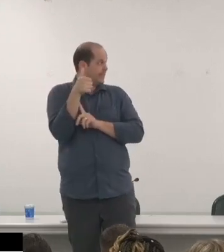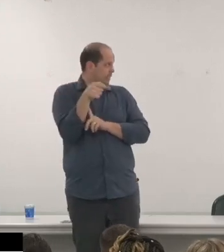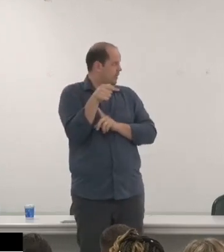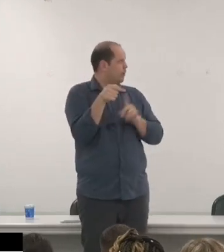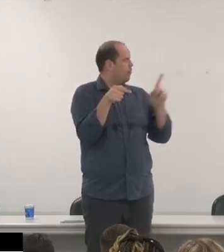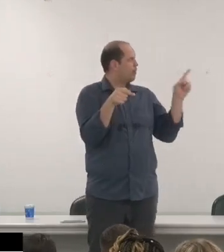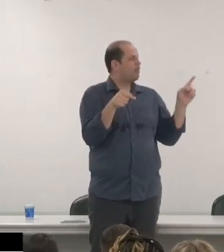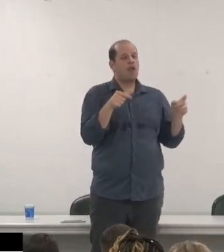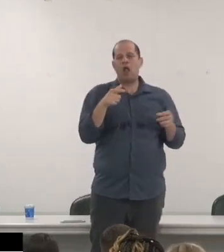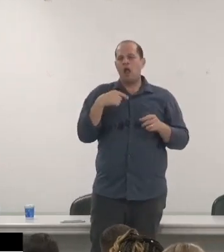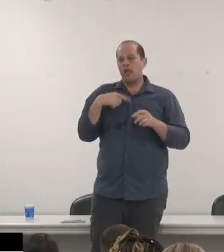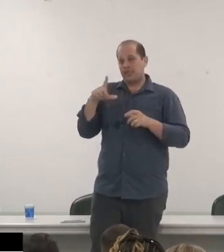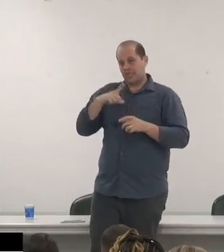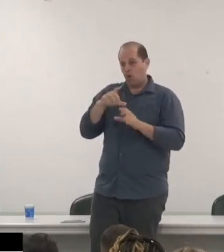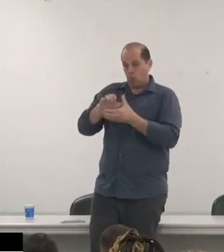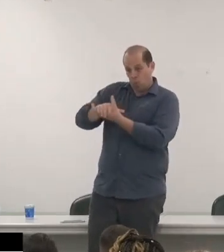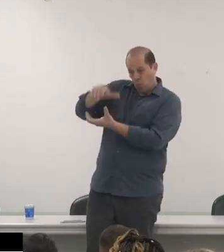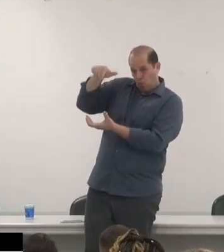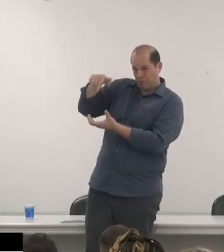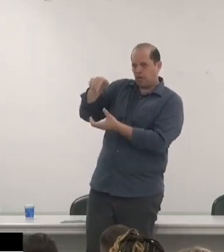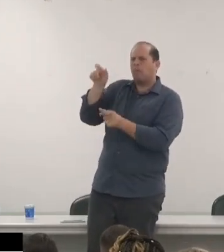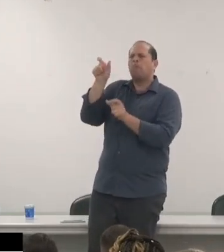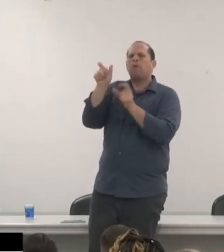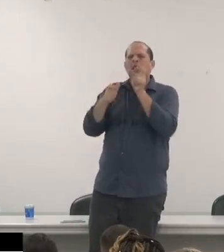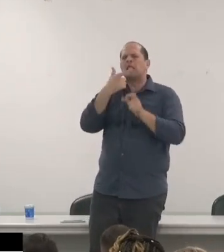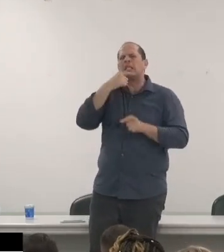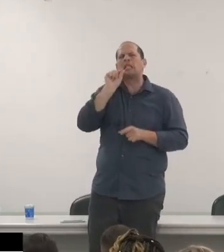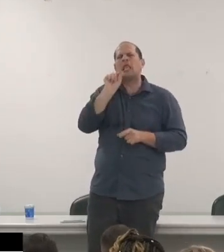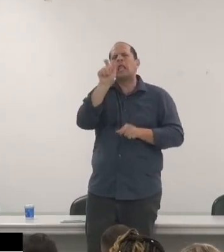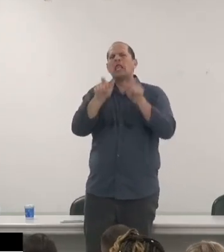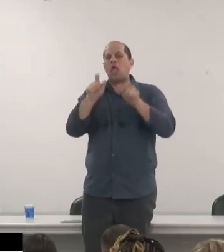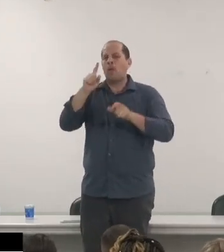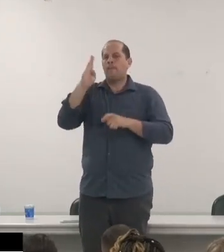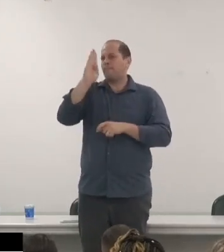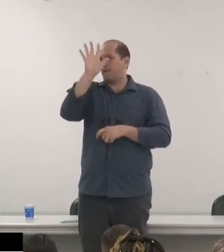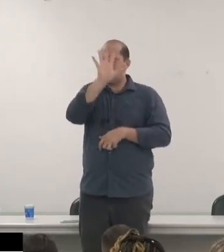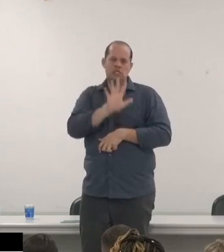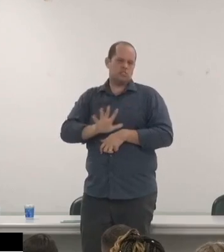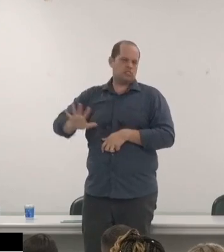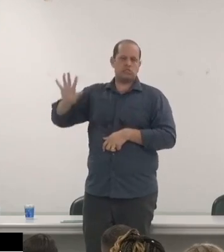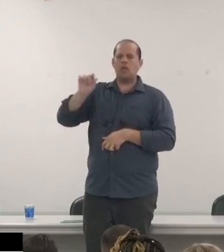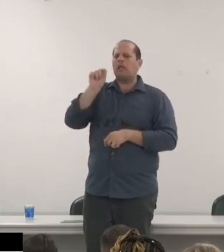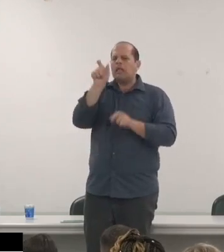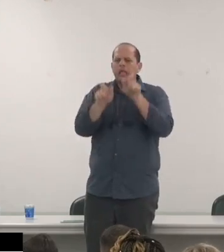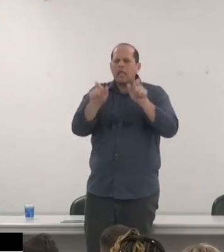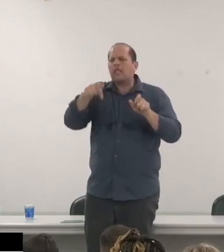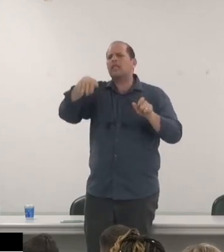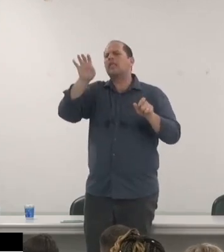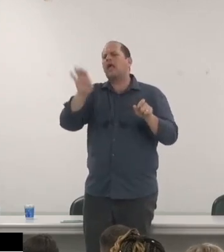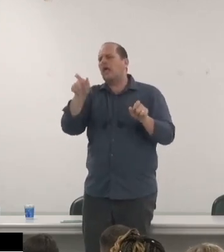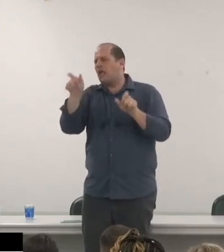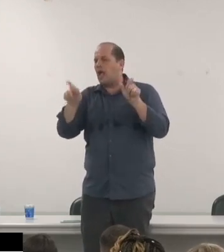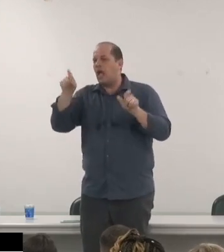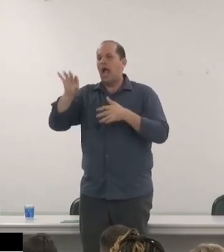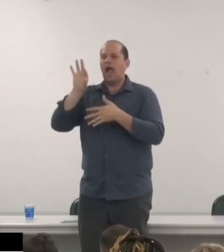2017, publicado em 2018 pela Universidade Federal de Santa Catarina. E ela coletou, né, então filmou,